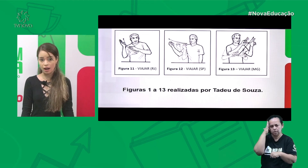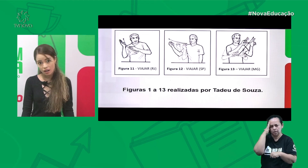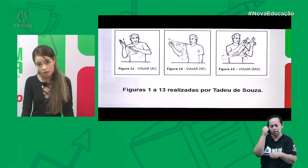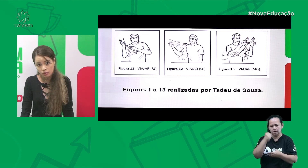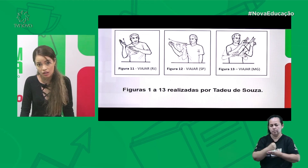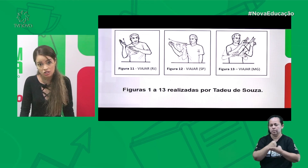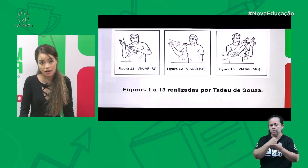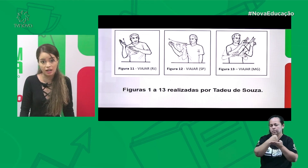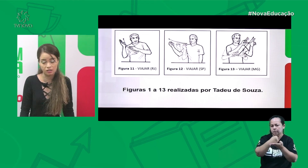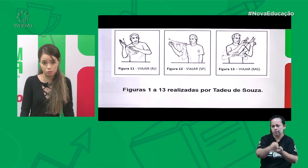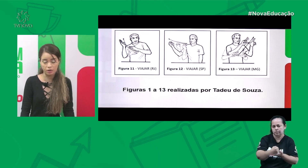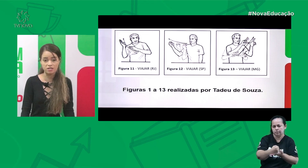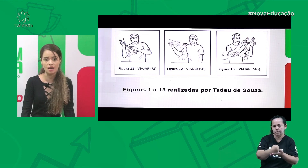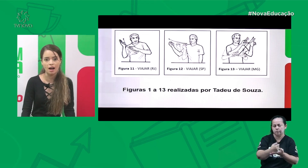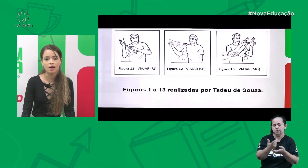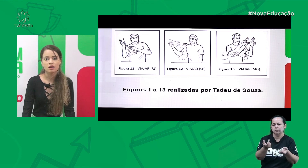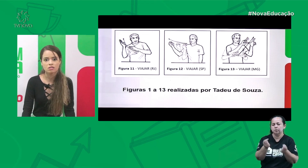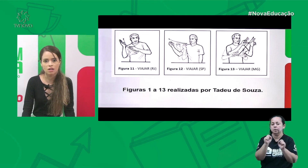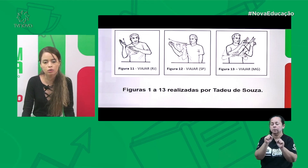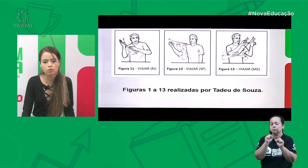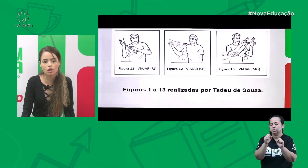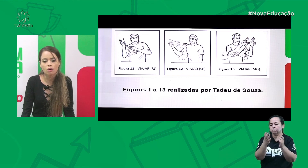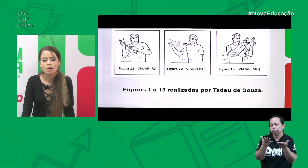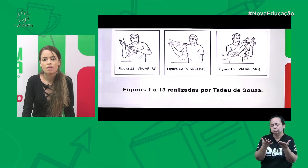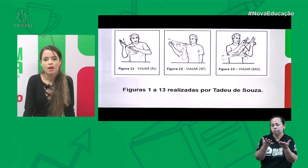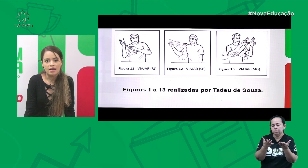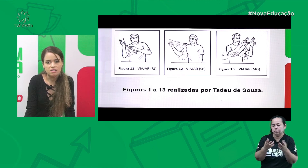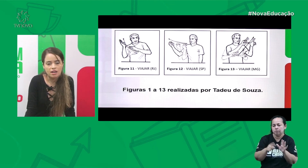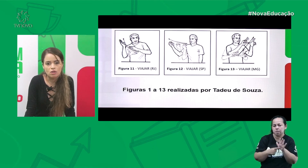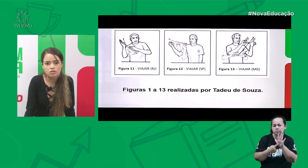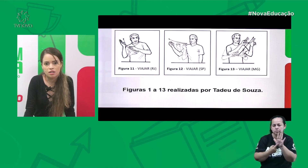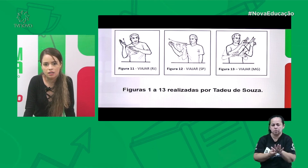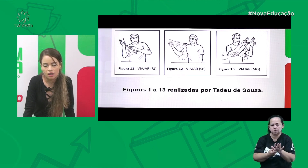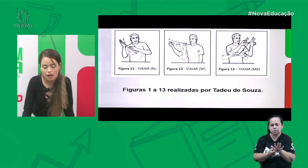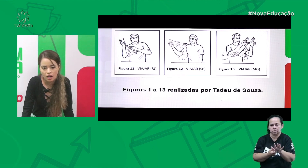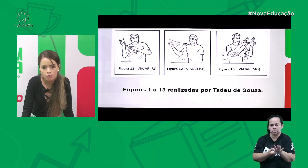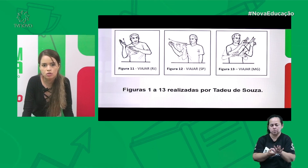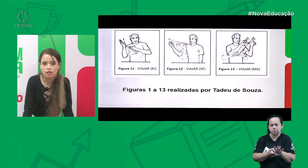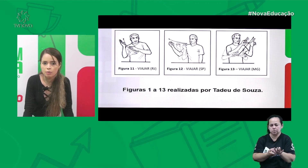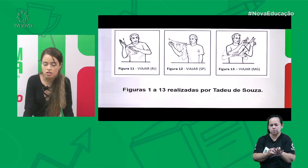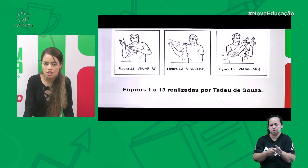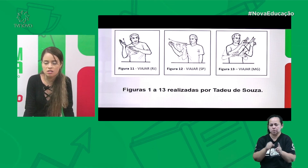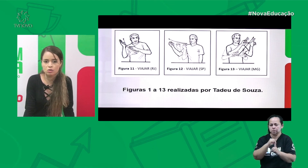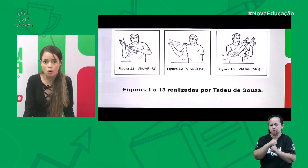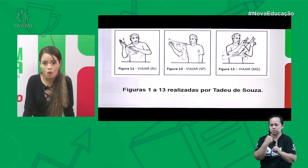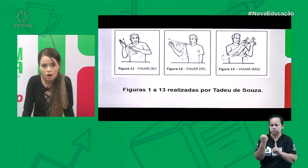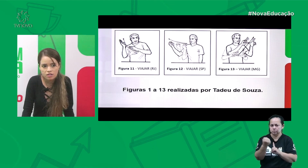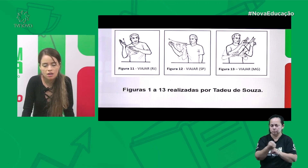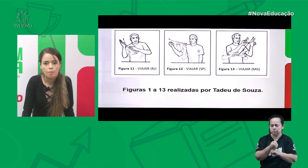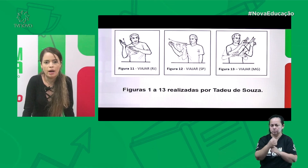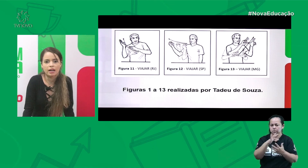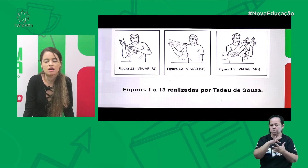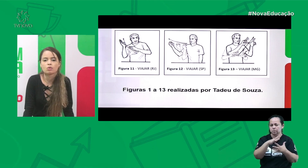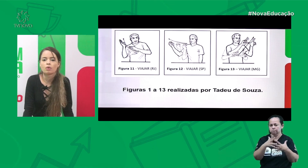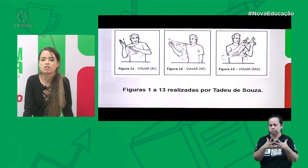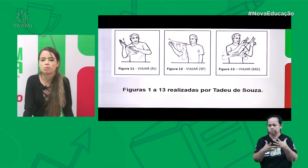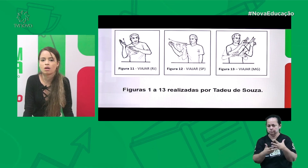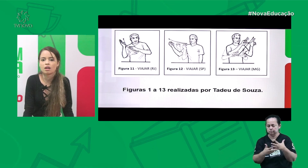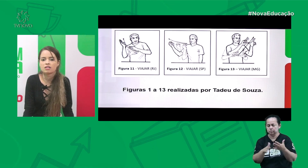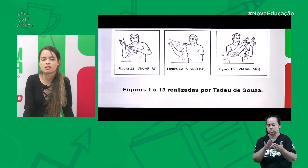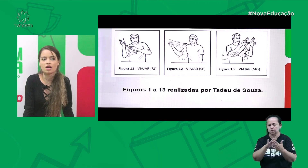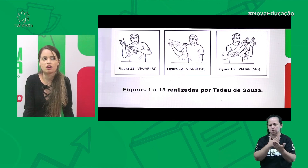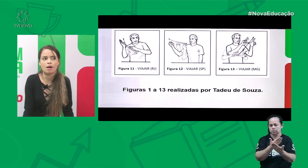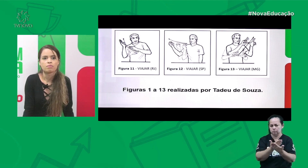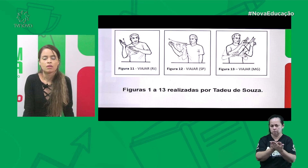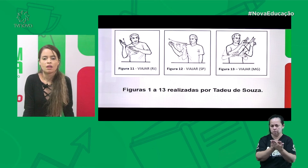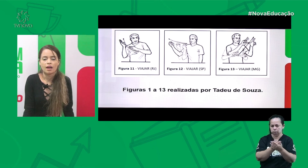está falando, o que ele está querendo expressar, certo? Então, essa é a sociedade que queremos, Libras nas escolas, para que esse conhecimento